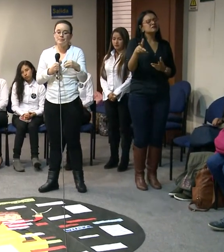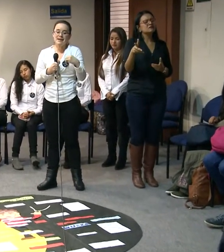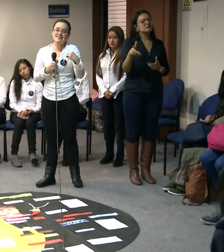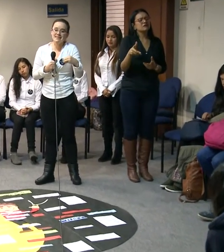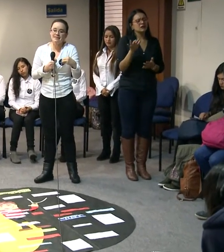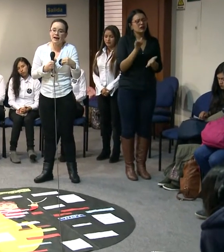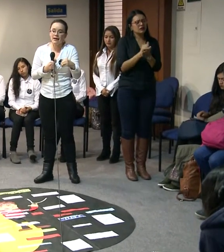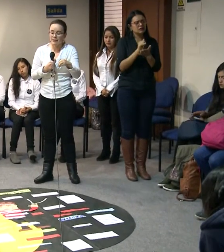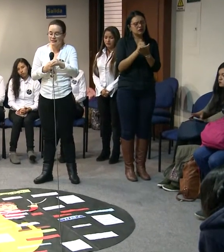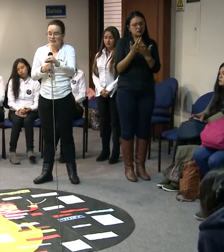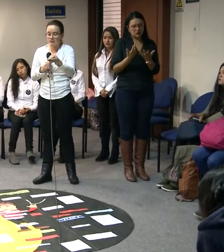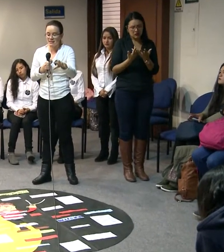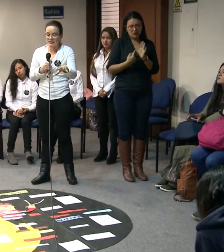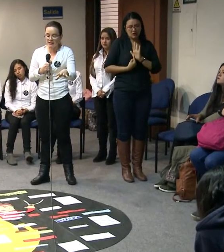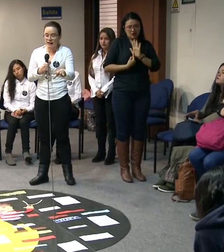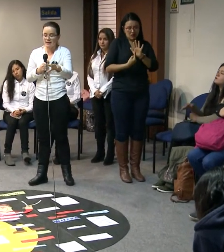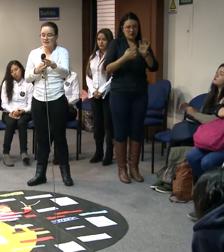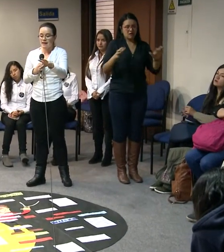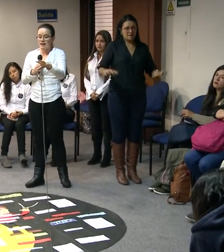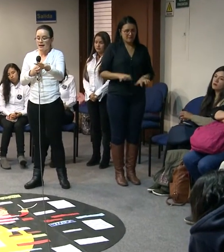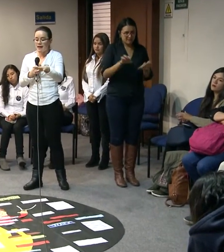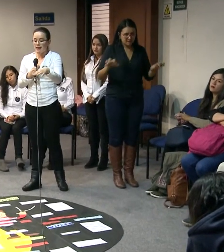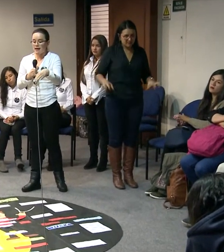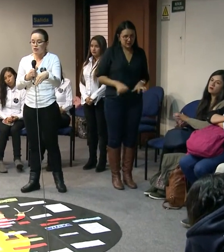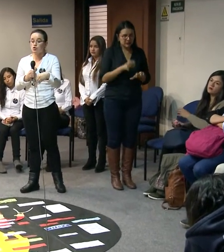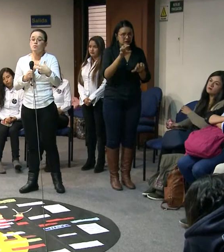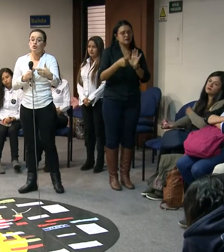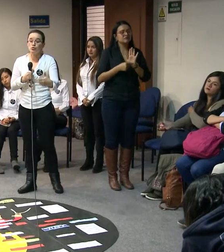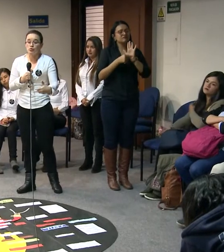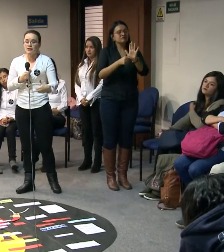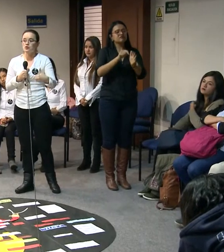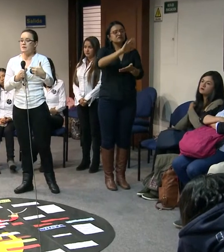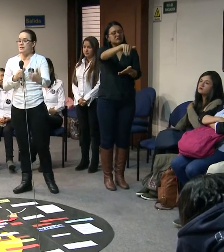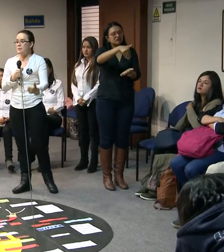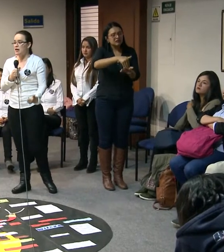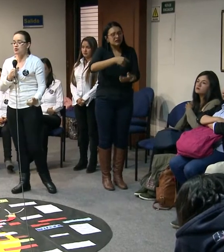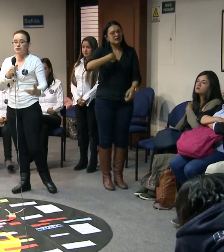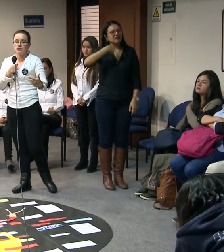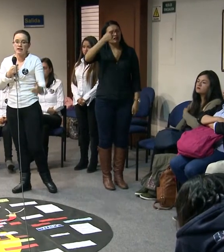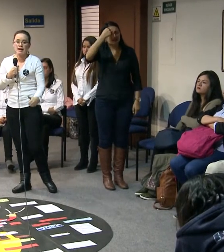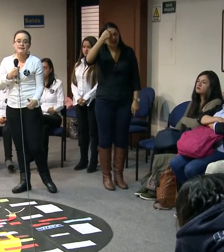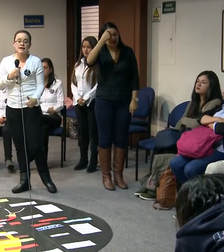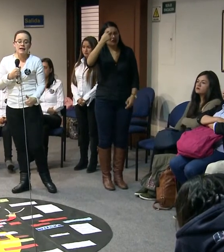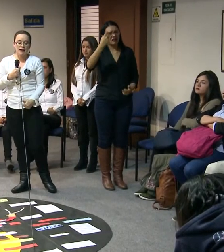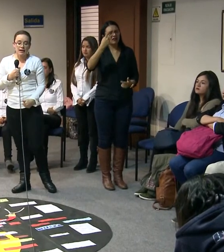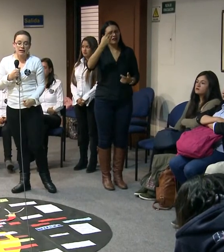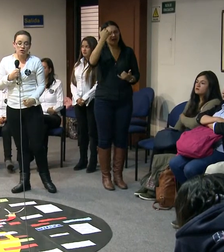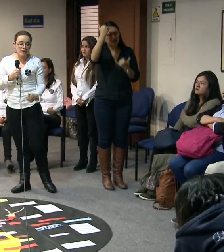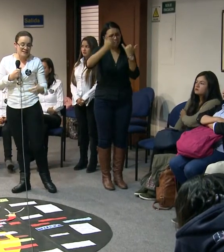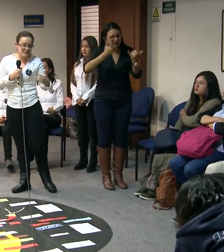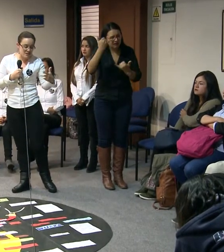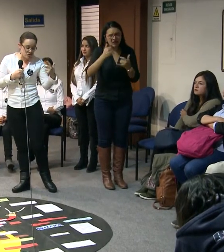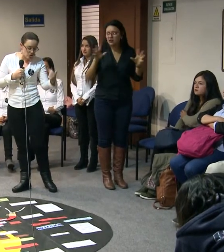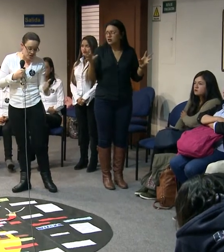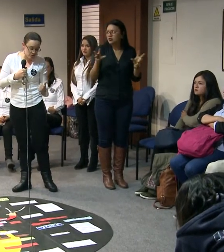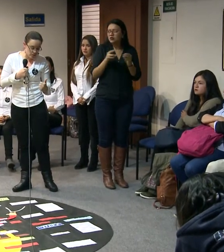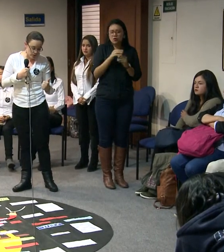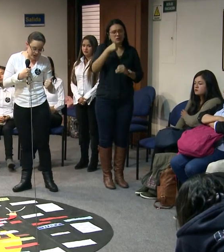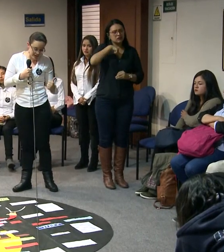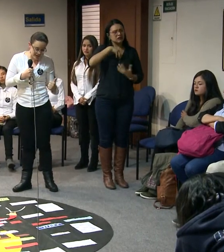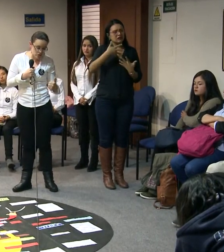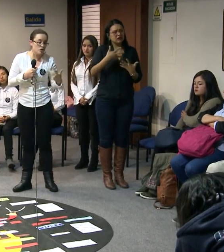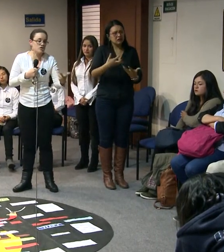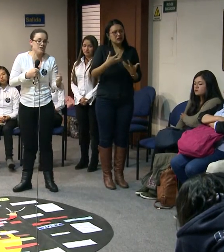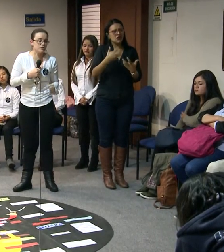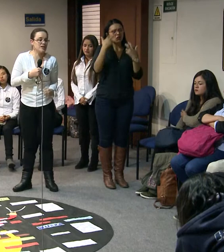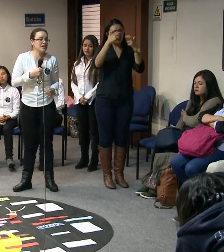pudieran presentar a partir de unas actividades sus posturas, sus pensamientos, sus ideas, todas las intenciones o